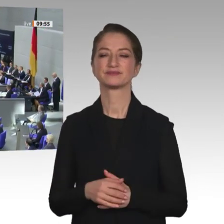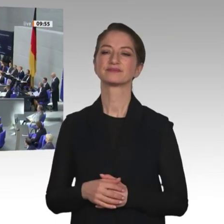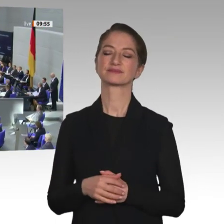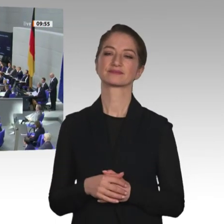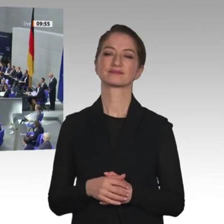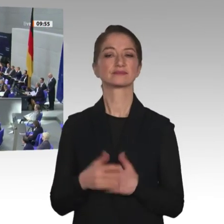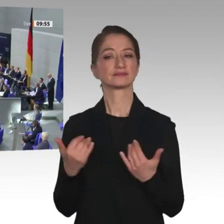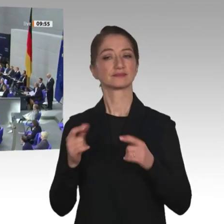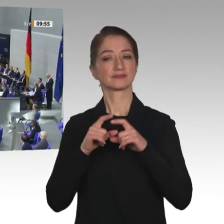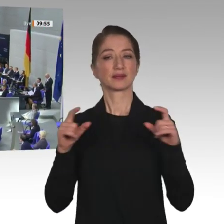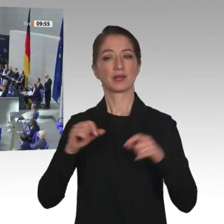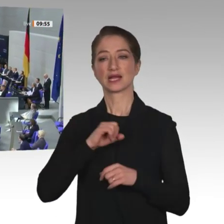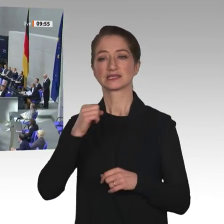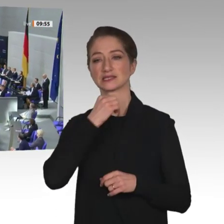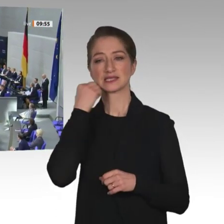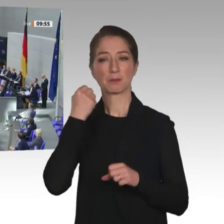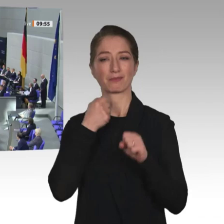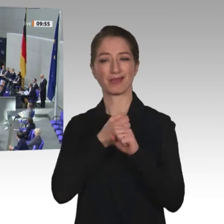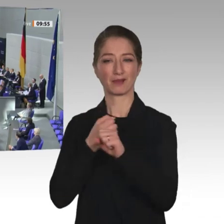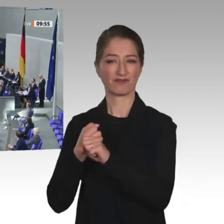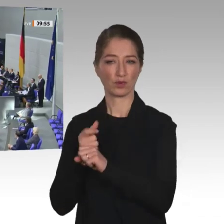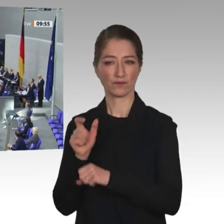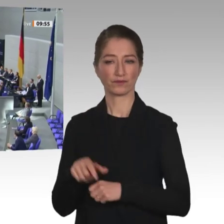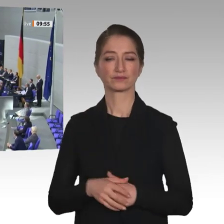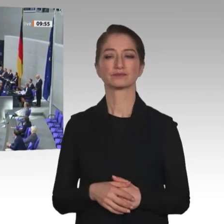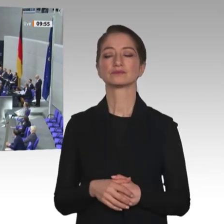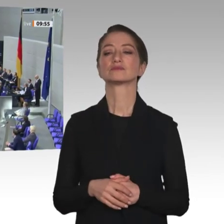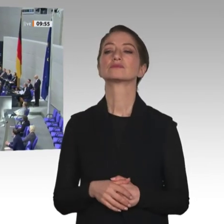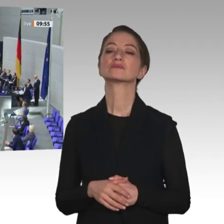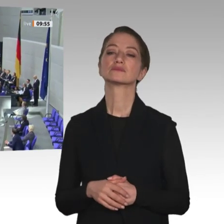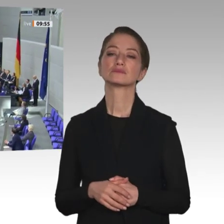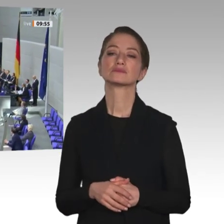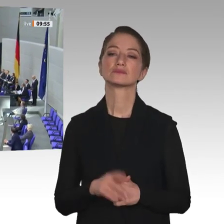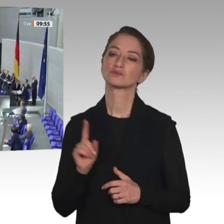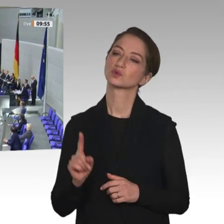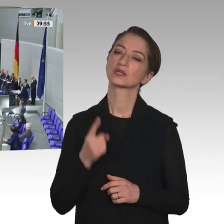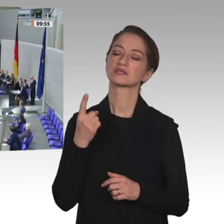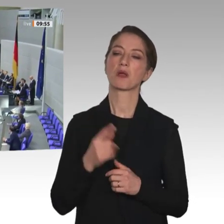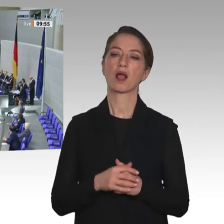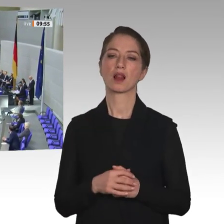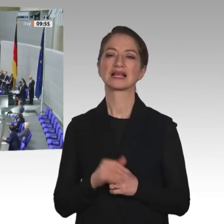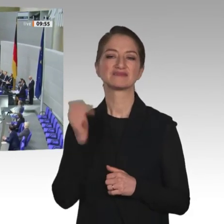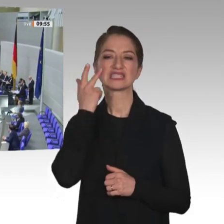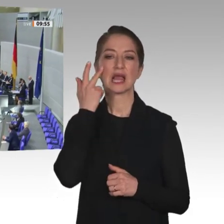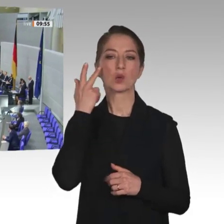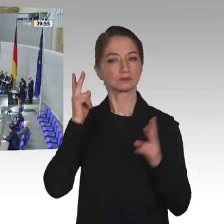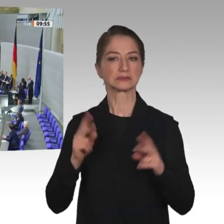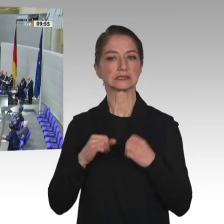des Rechtsextremismus geht, muss man sich zuallererst ein Bild von der tatsächlichen Lage